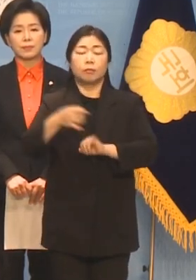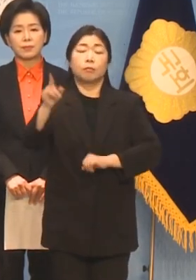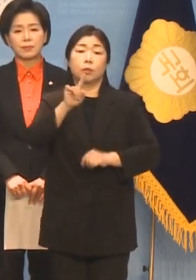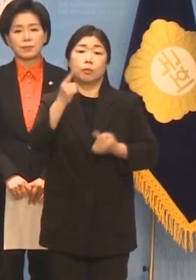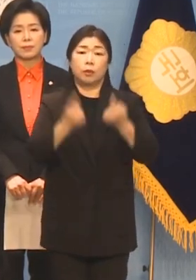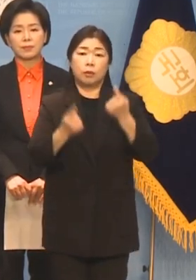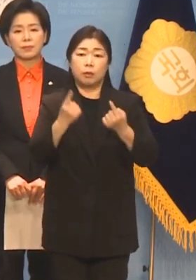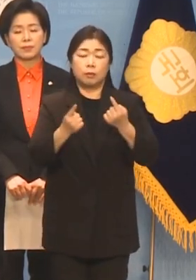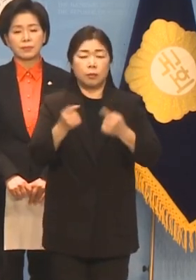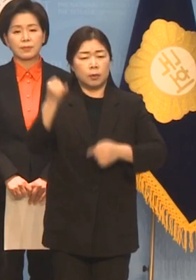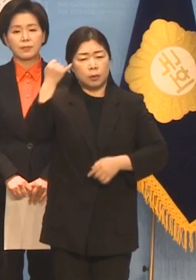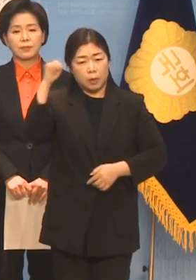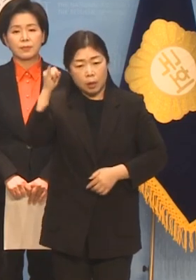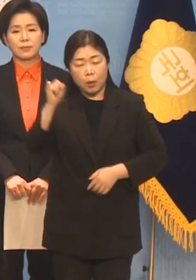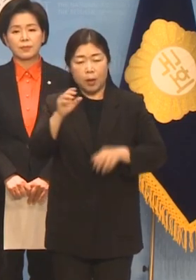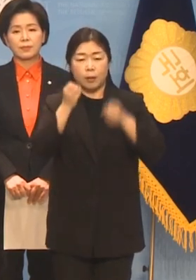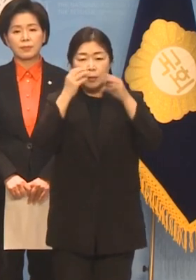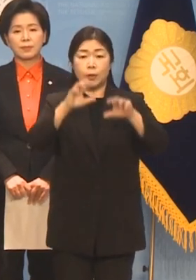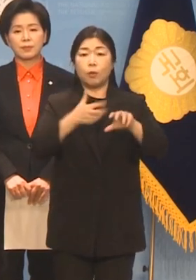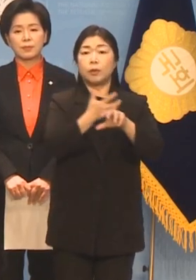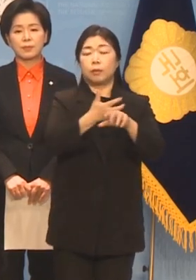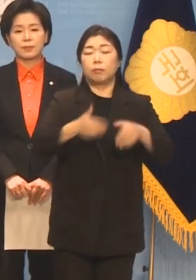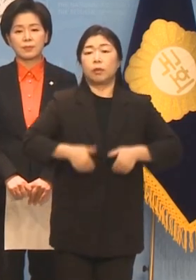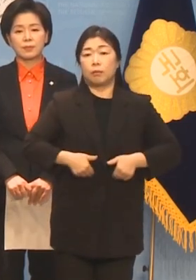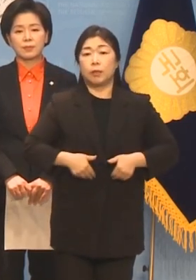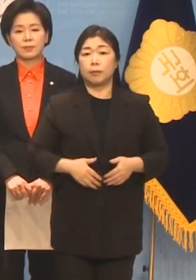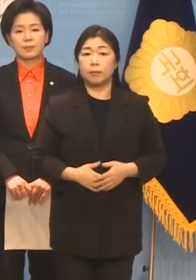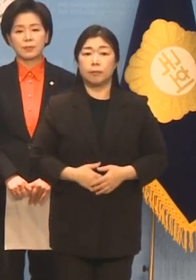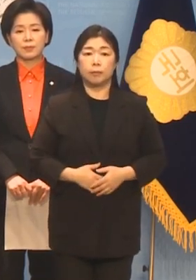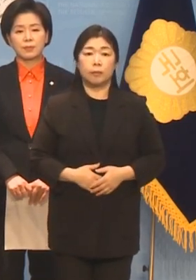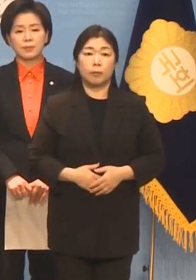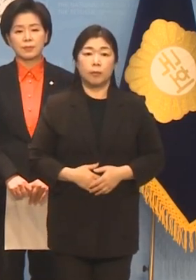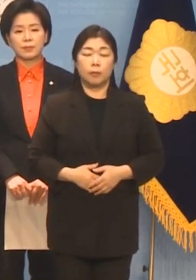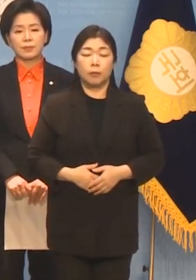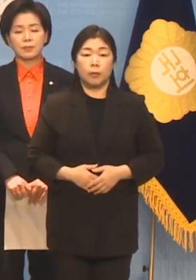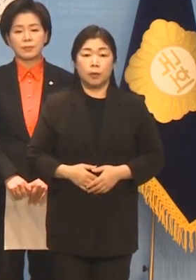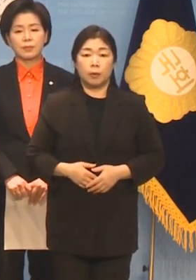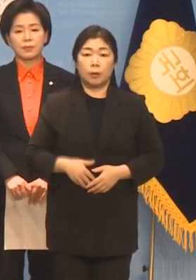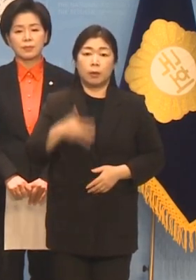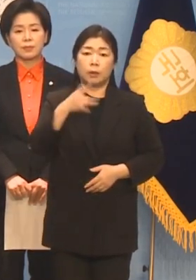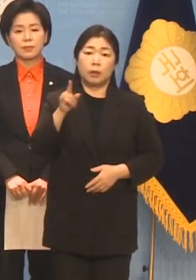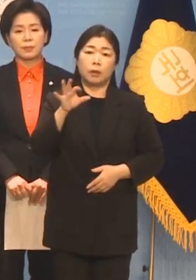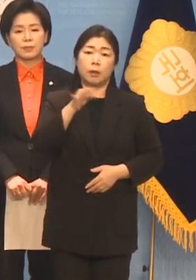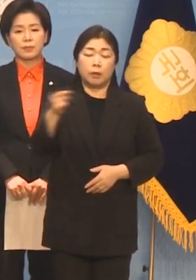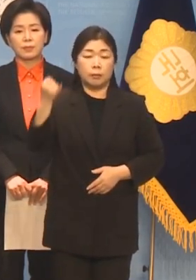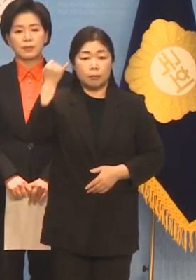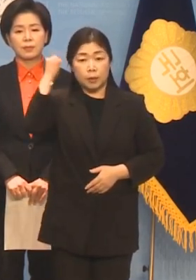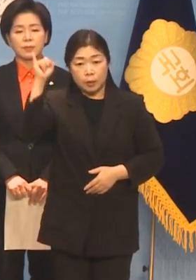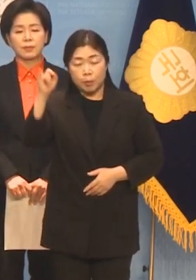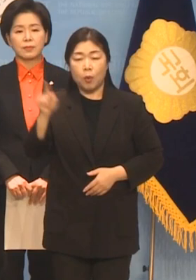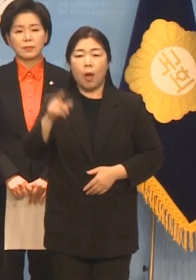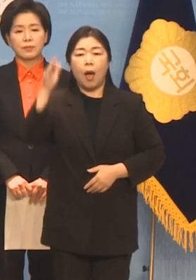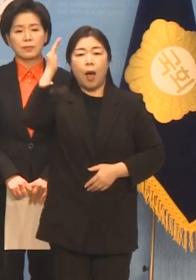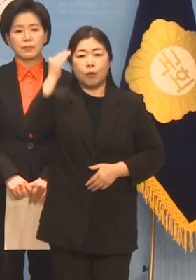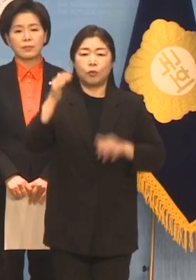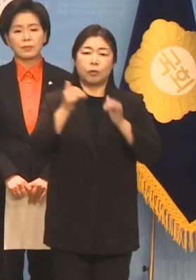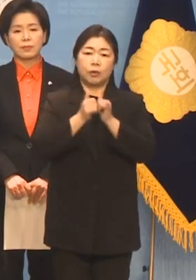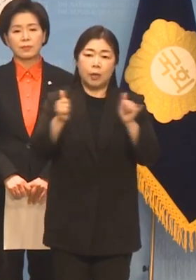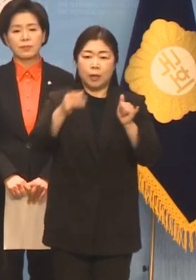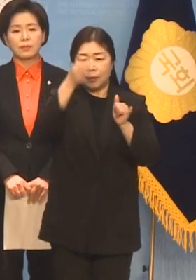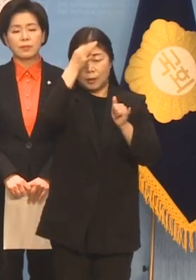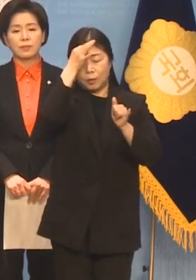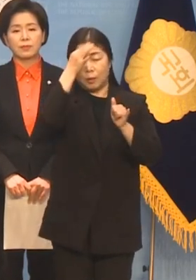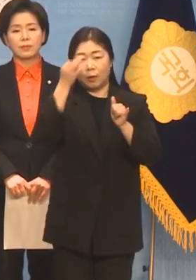무엇보다도 창의와 혁신이 필요합니다. 창의는 우수한 한국인의 재능을 꽃피우는